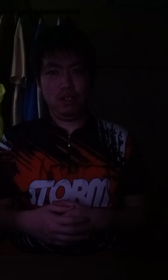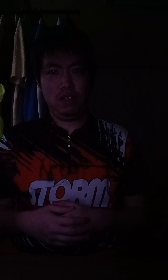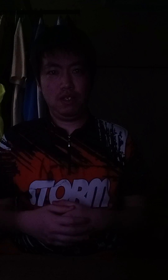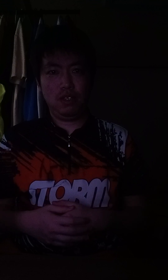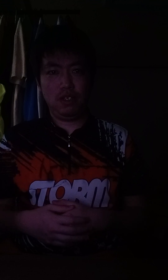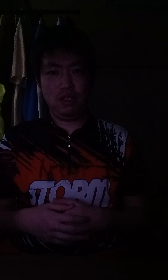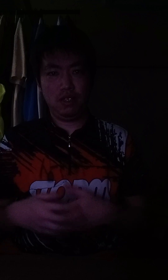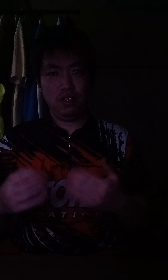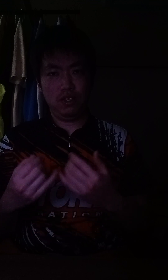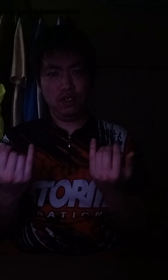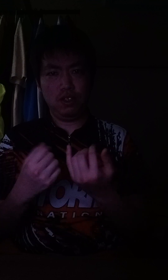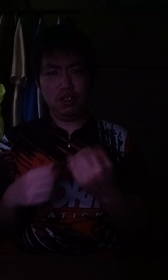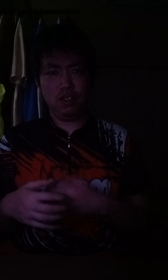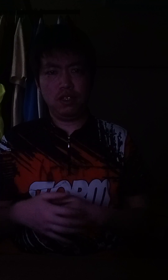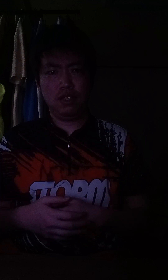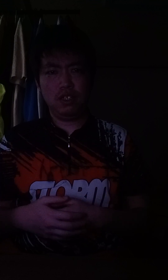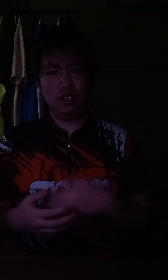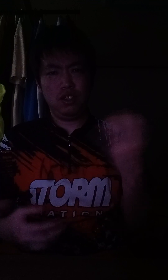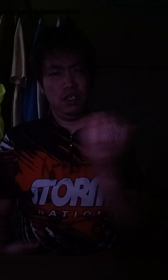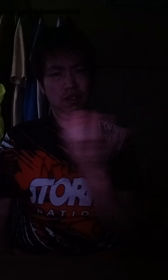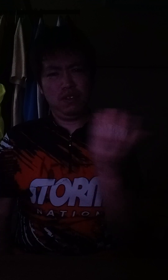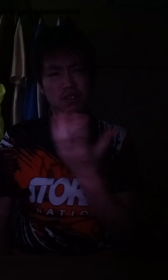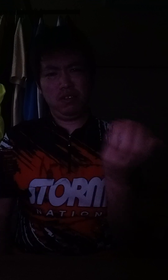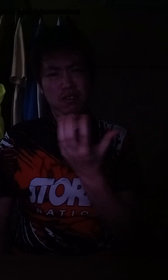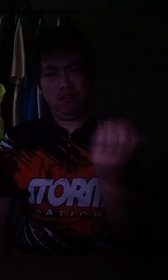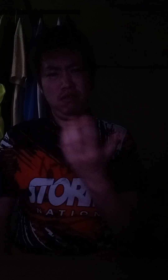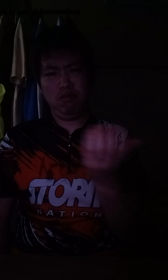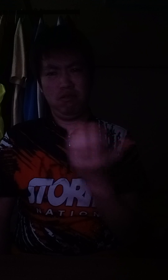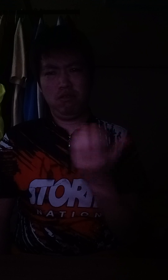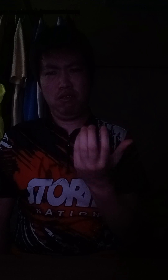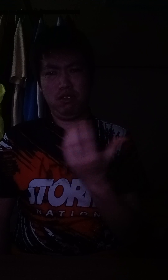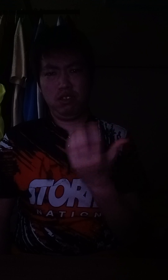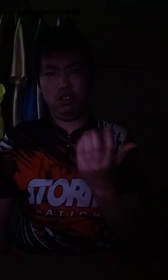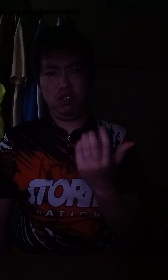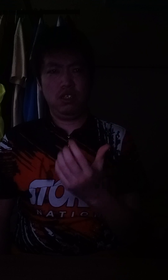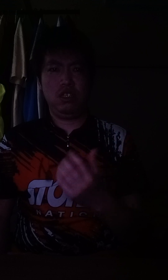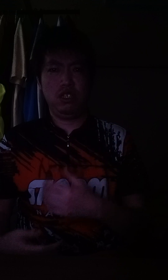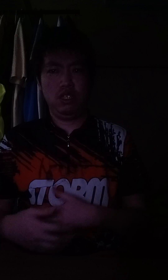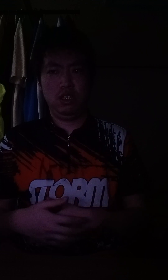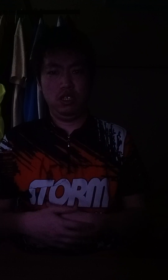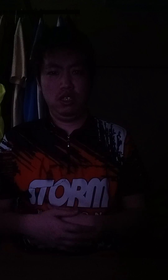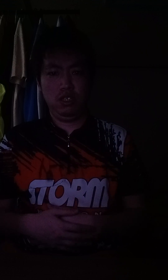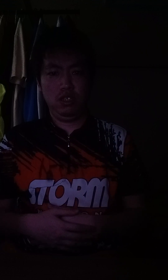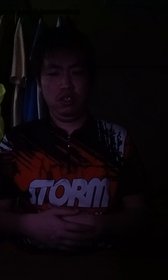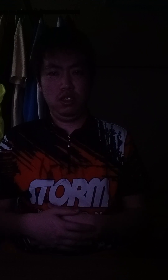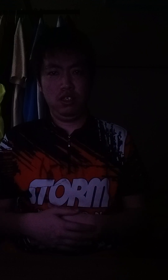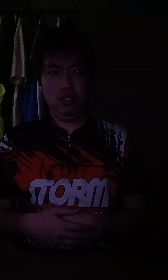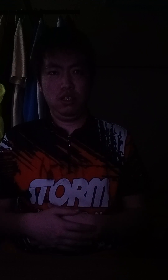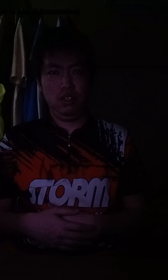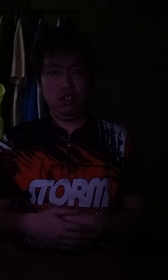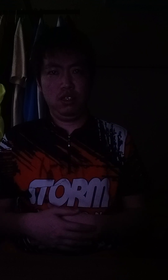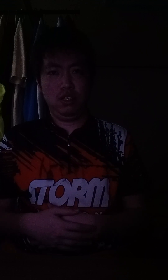처음에 주사 맞을 때 어땠었어요? 아팠는데. 아팠었어. 근데